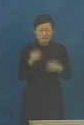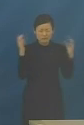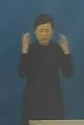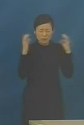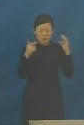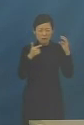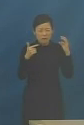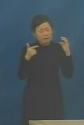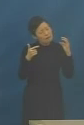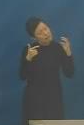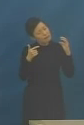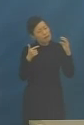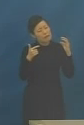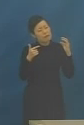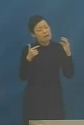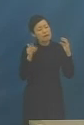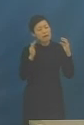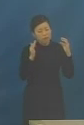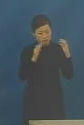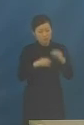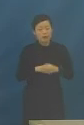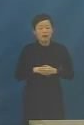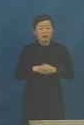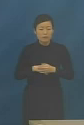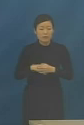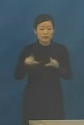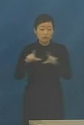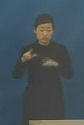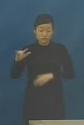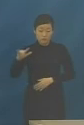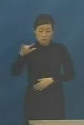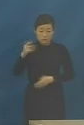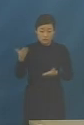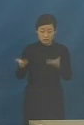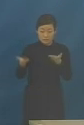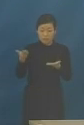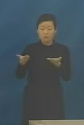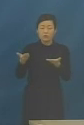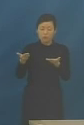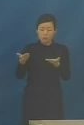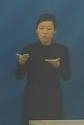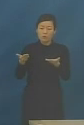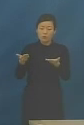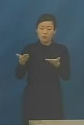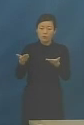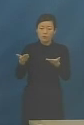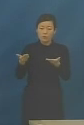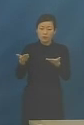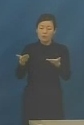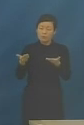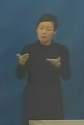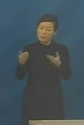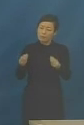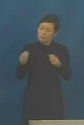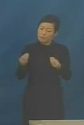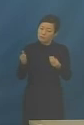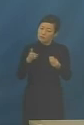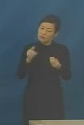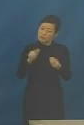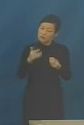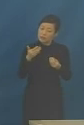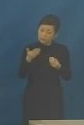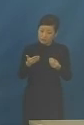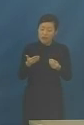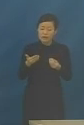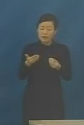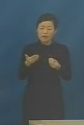わけではなくて旅客機と比べてもあのどちらかというとええまあ性質であったのではないかと地元の町内会